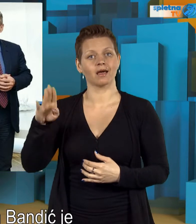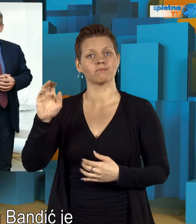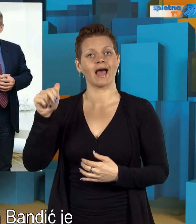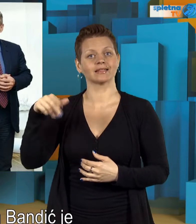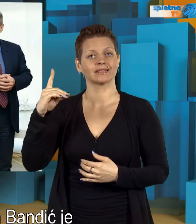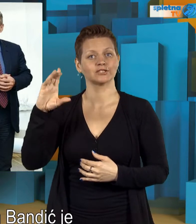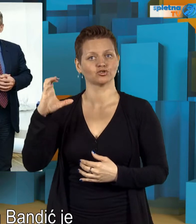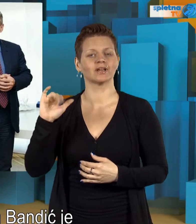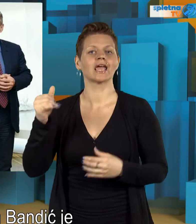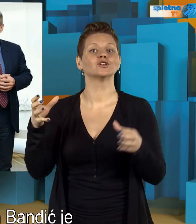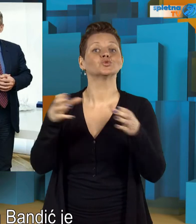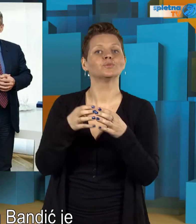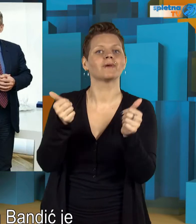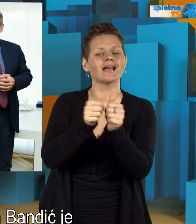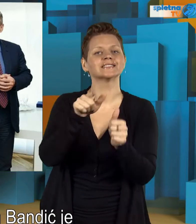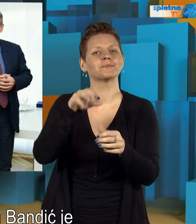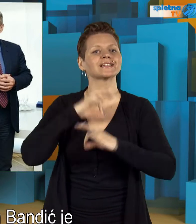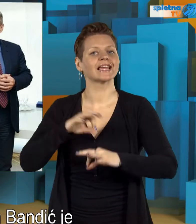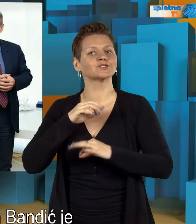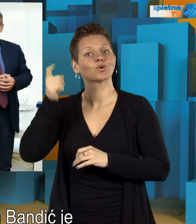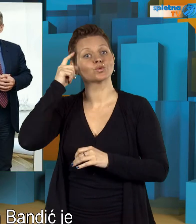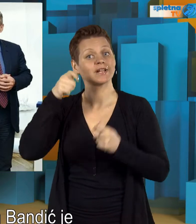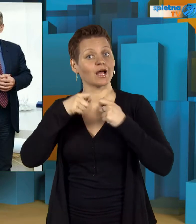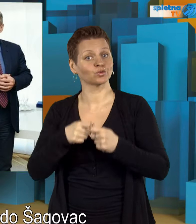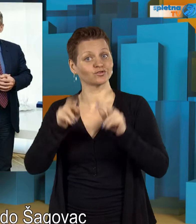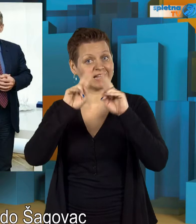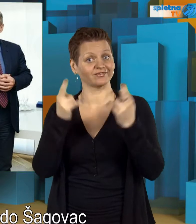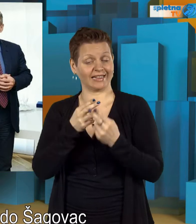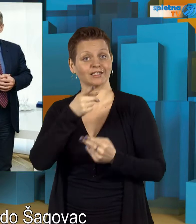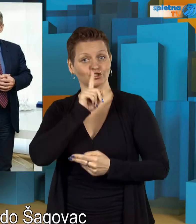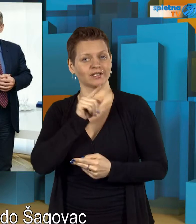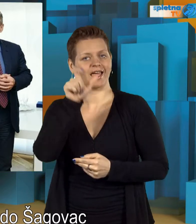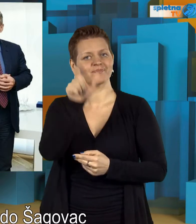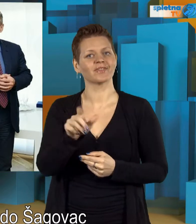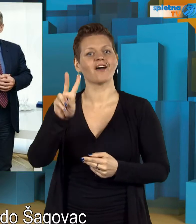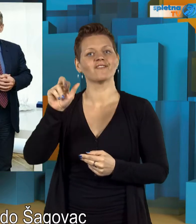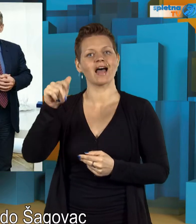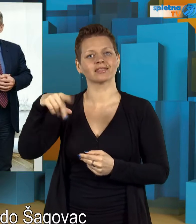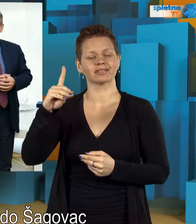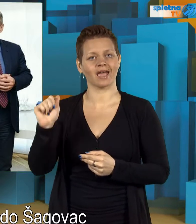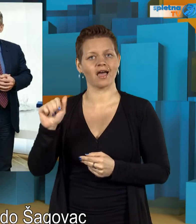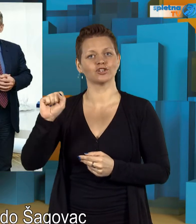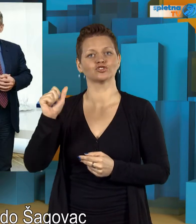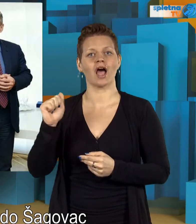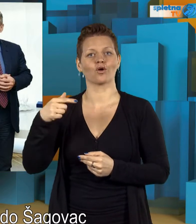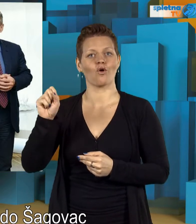skupaj s predsednico kulturnega društva Svet tišine Vando Šagovac odprl prostor, v katerem so